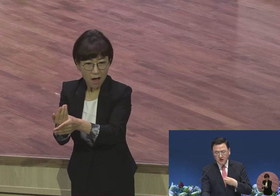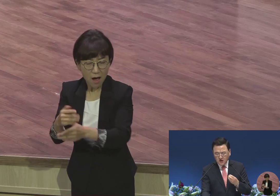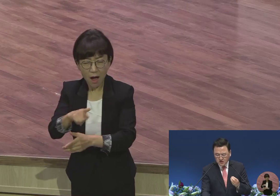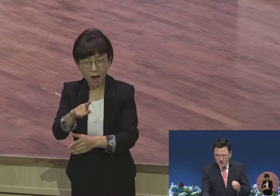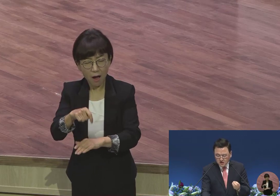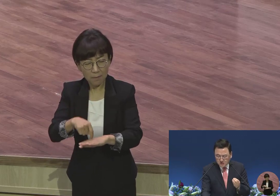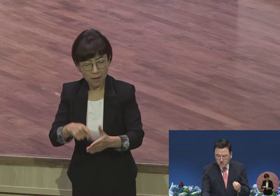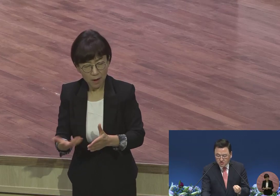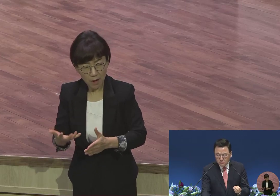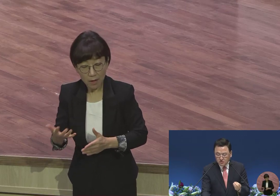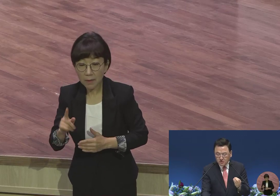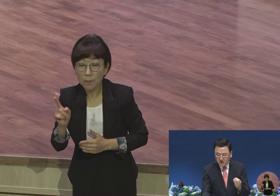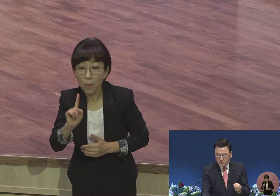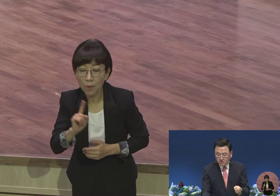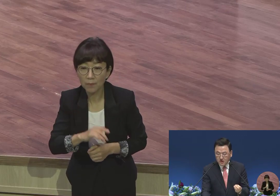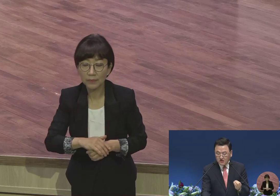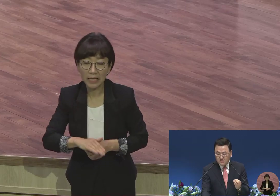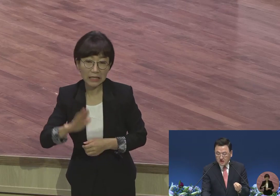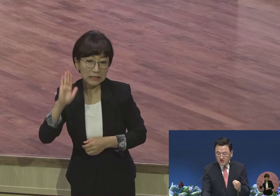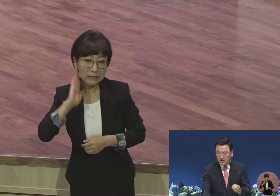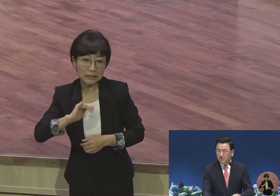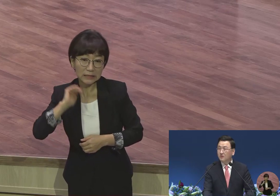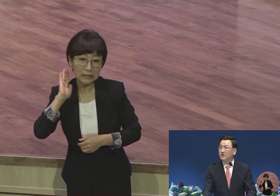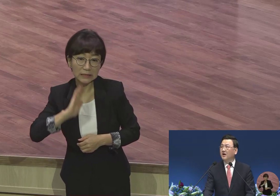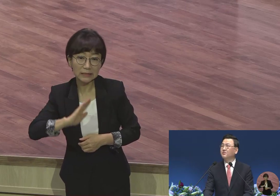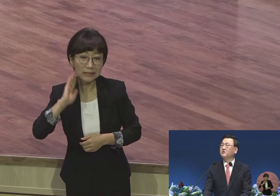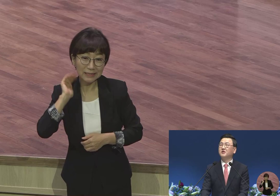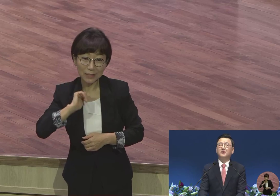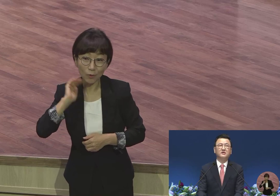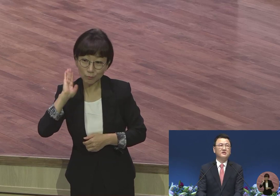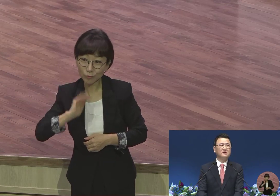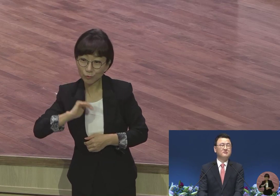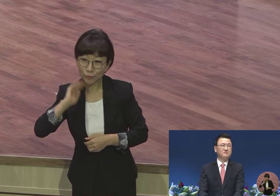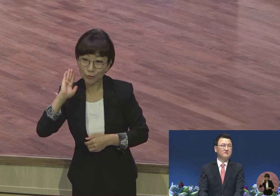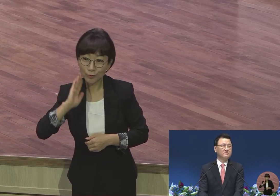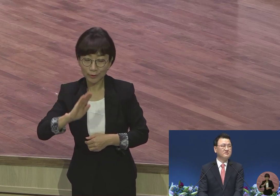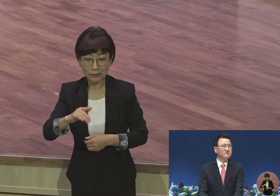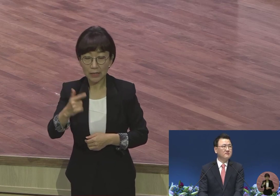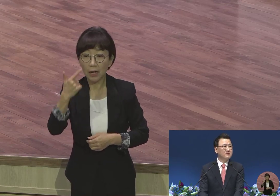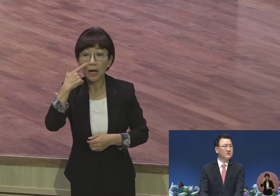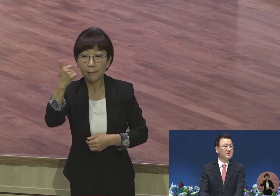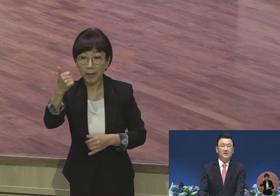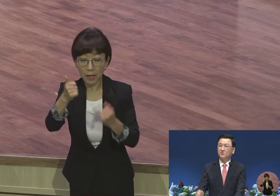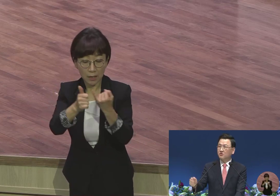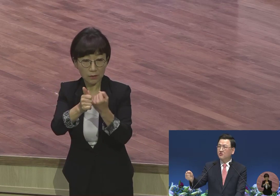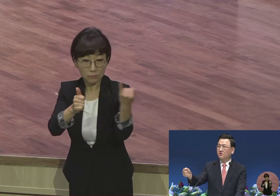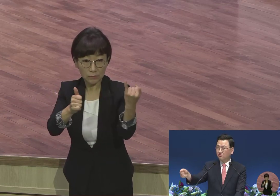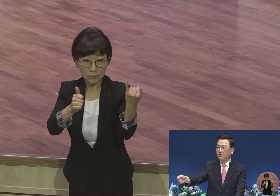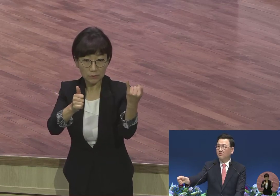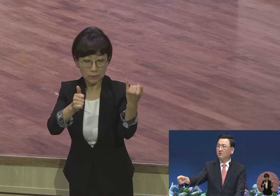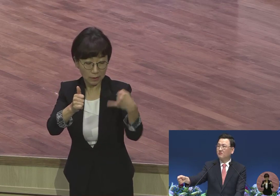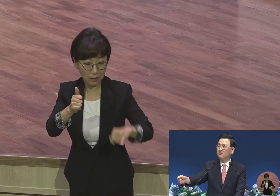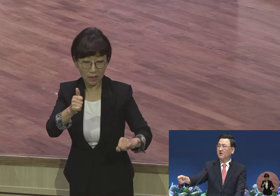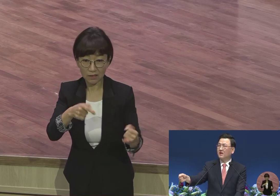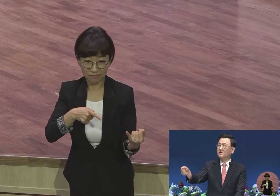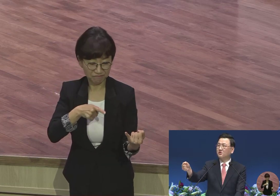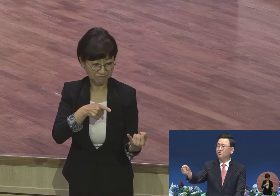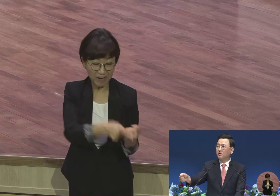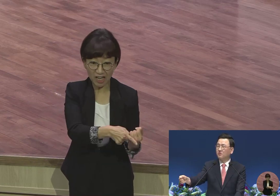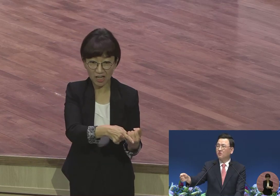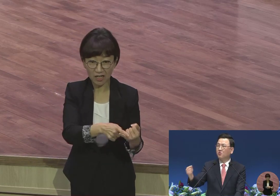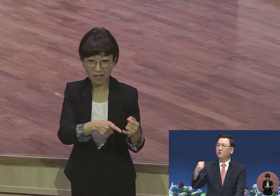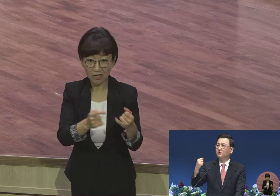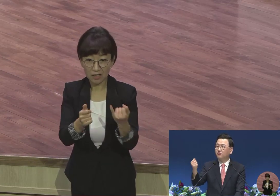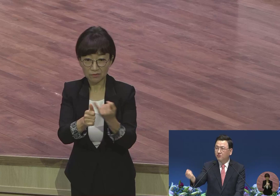사건이 있어요. 그게 의정부 가족 간 살인 사건입니다. 아버지가 딸을 먼저 죽이고